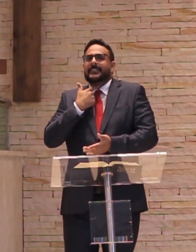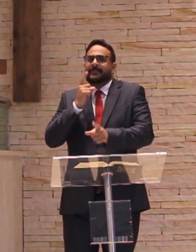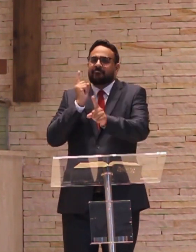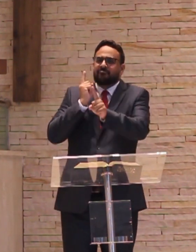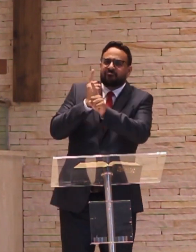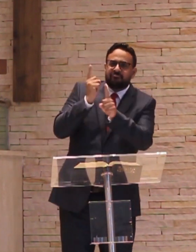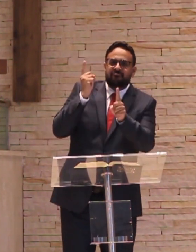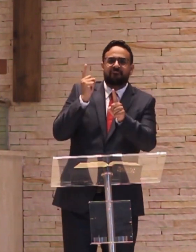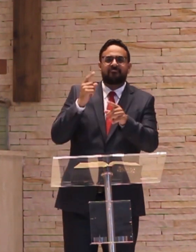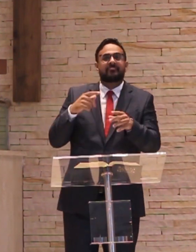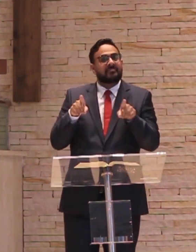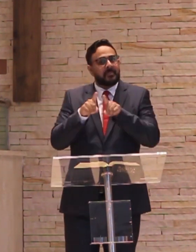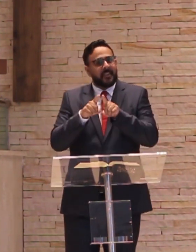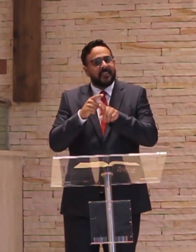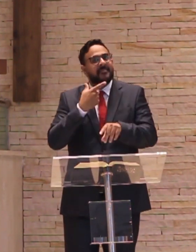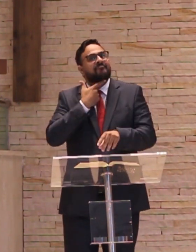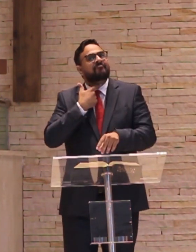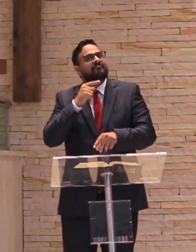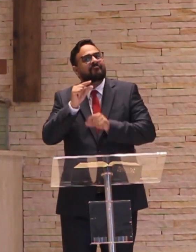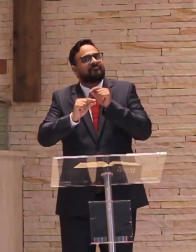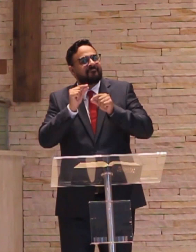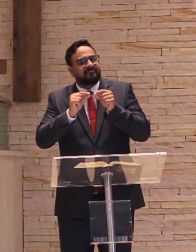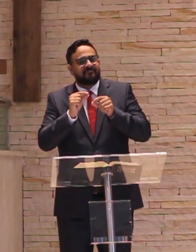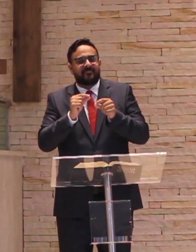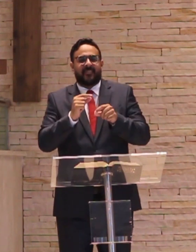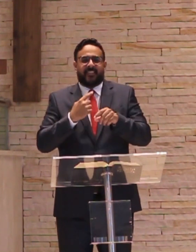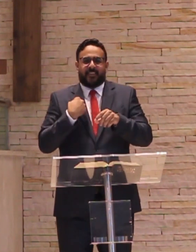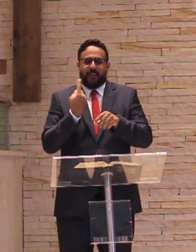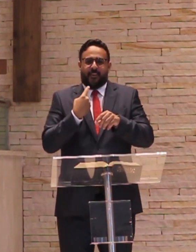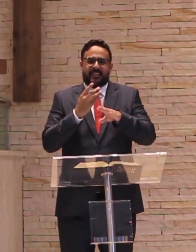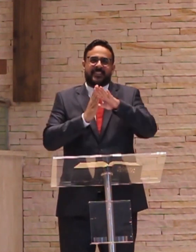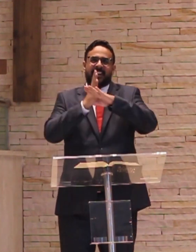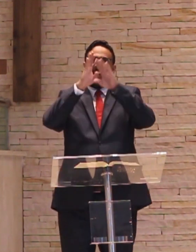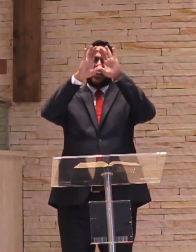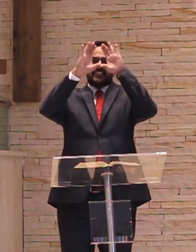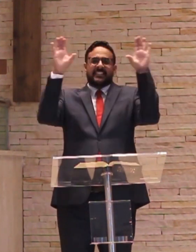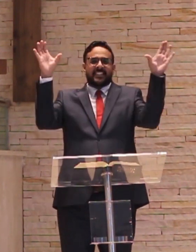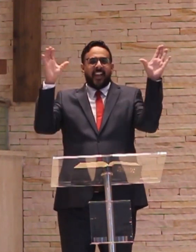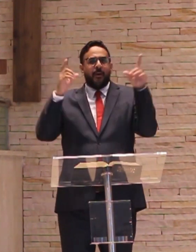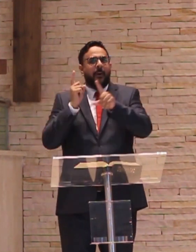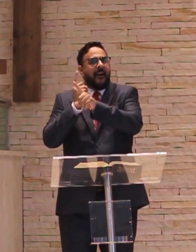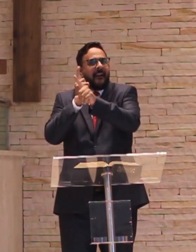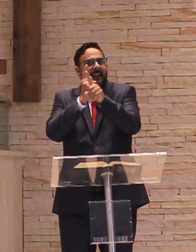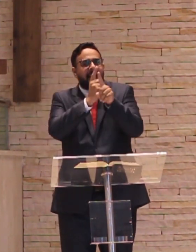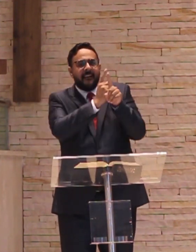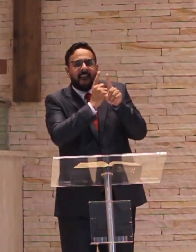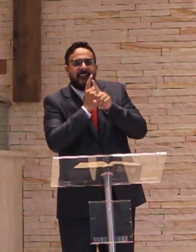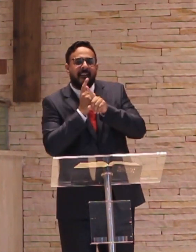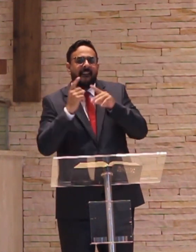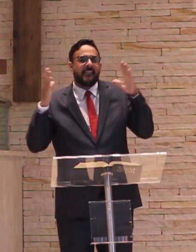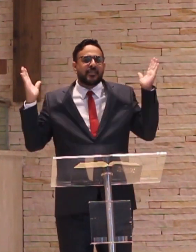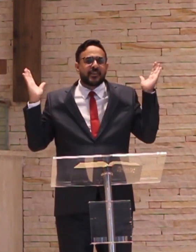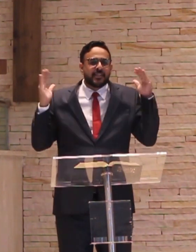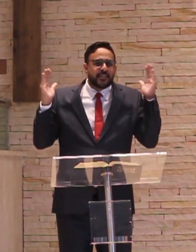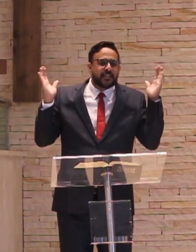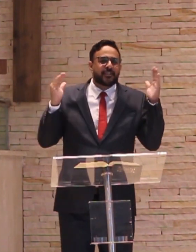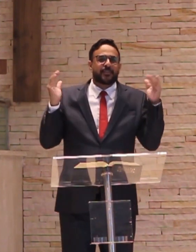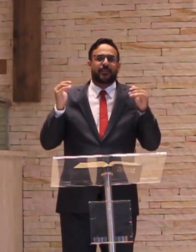os personagens bíblicos, que possamos ter esse desejo, pois lá no céu vamos poder encontrá-los, vamos